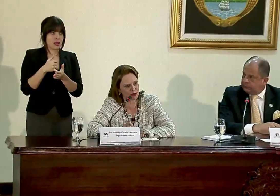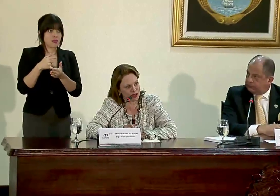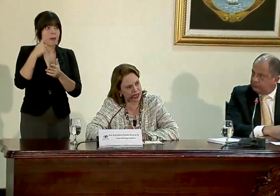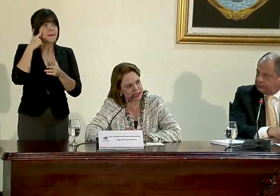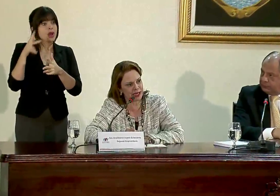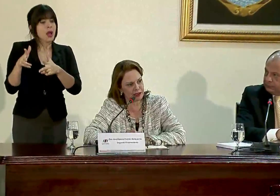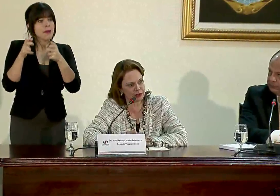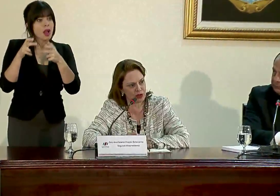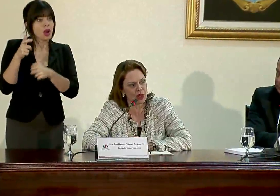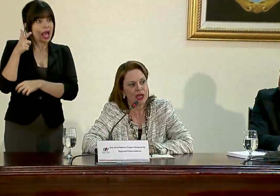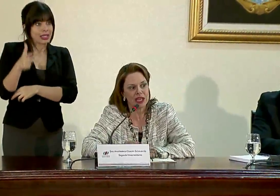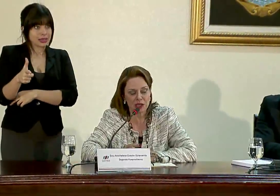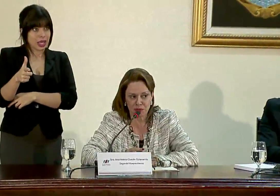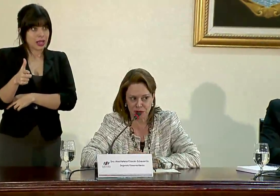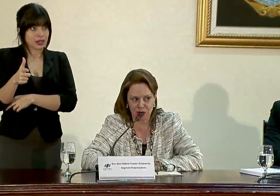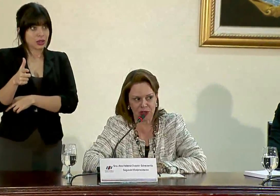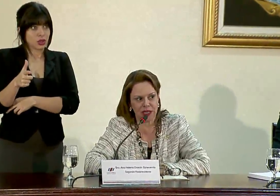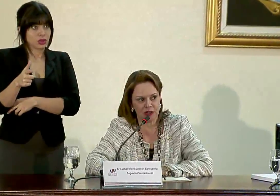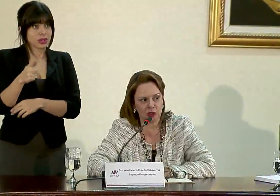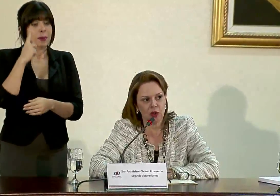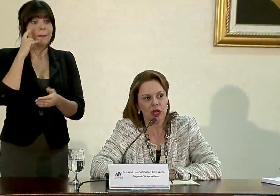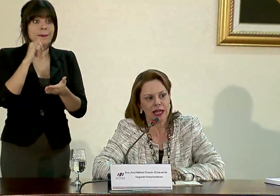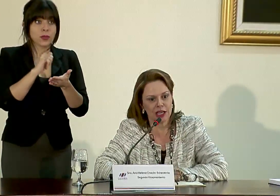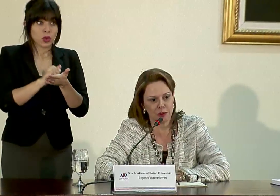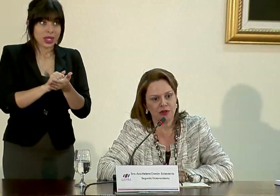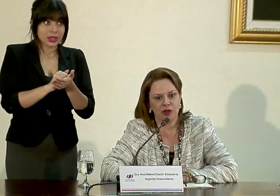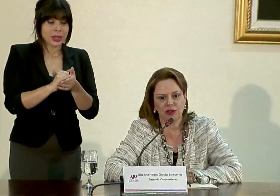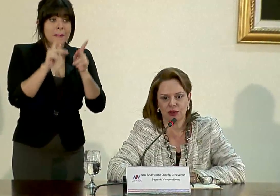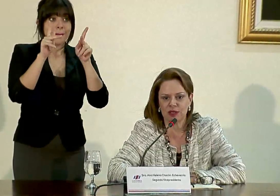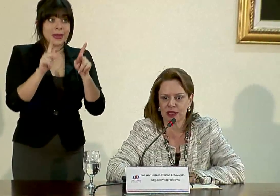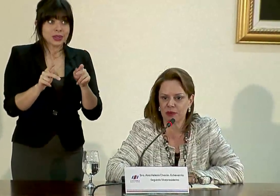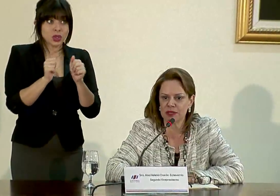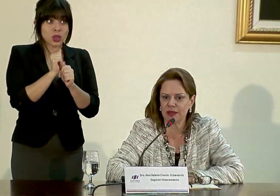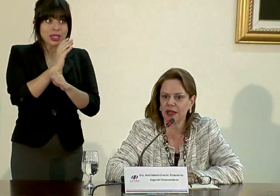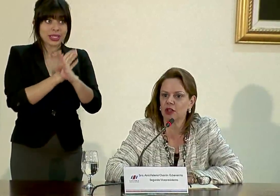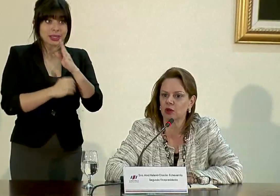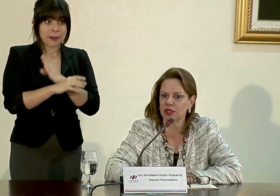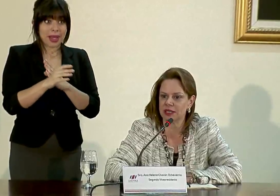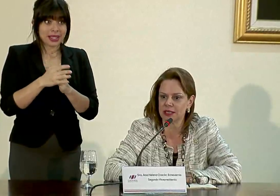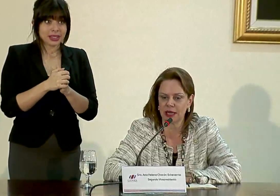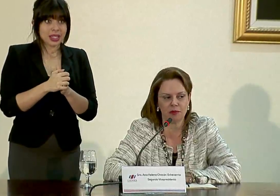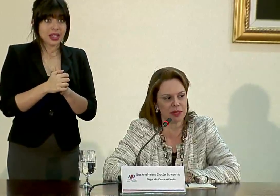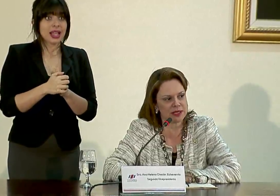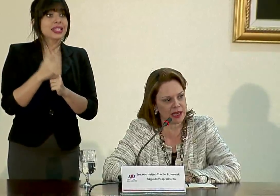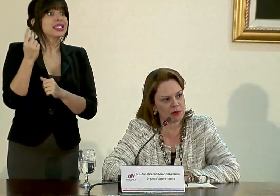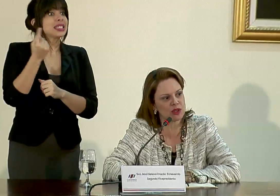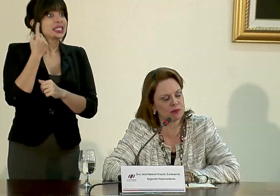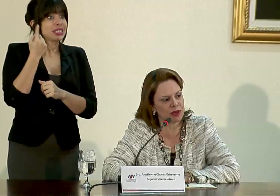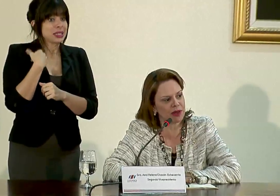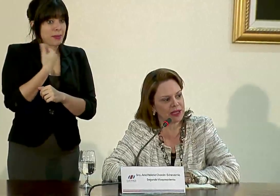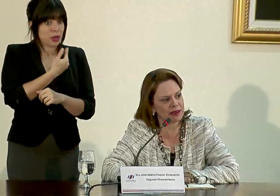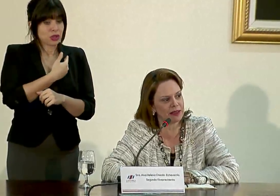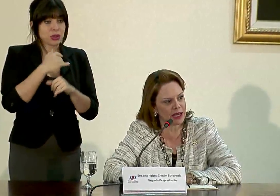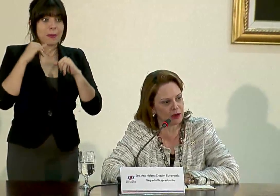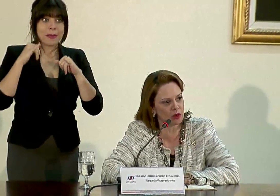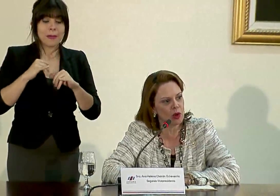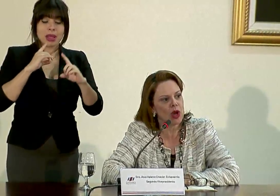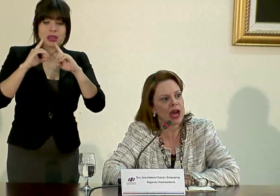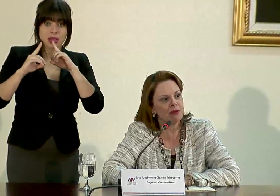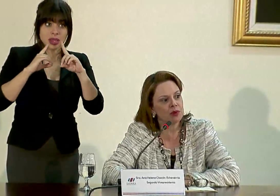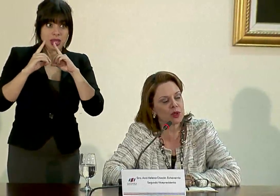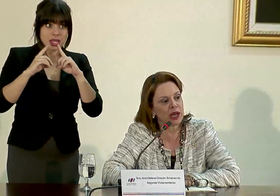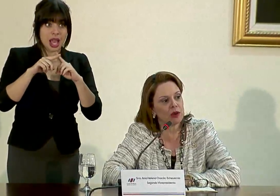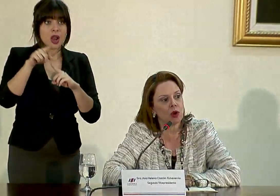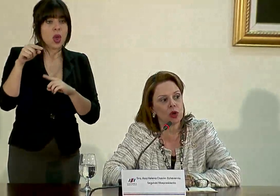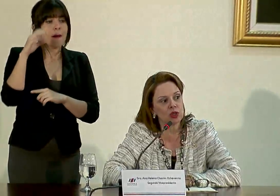bajonazos y a asaltos y por lo tanto, las personas con discapacidad, con quien siempre estamos en permanente diálogo,